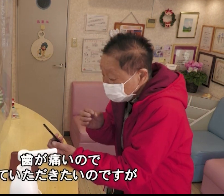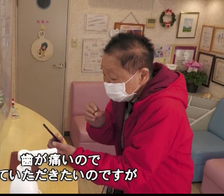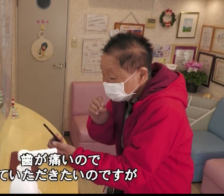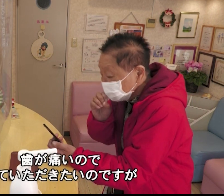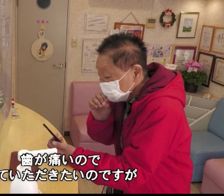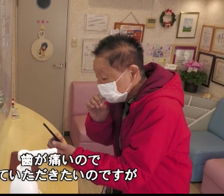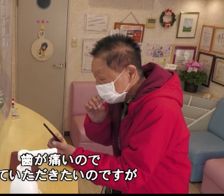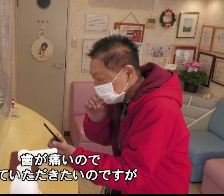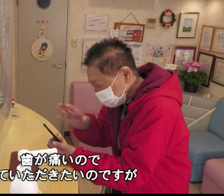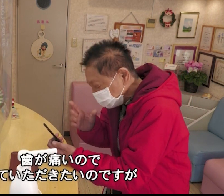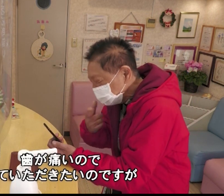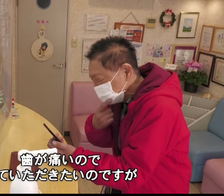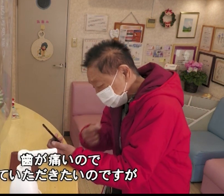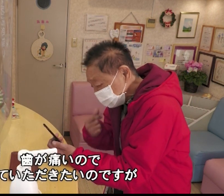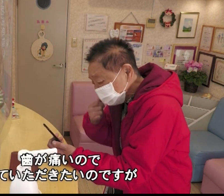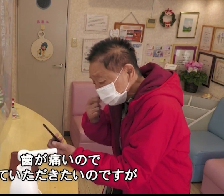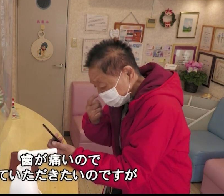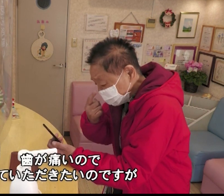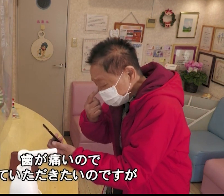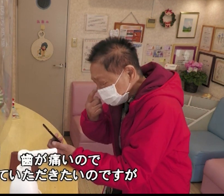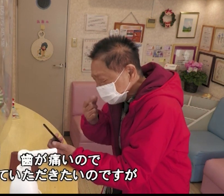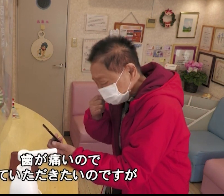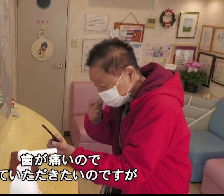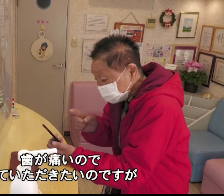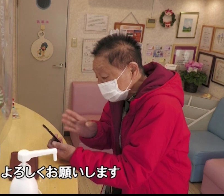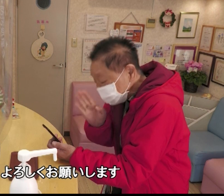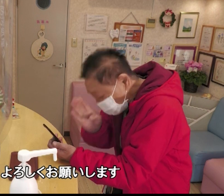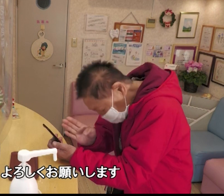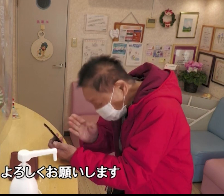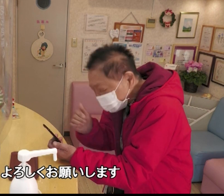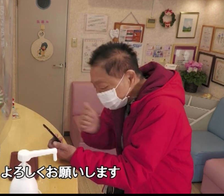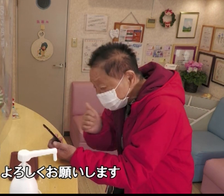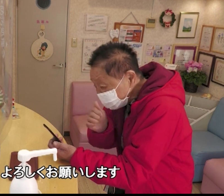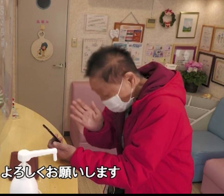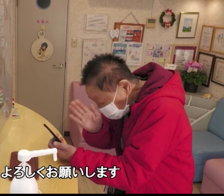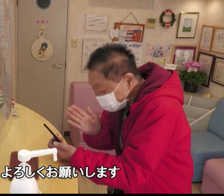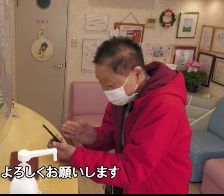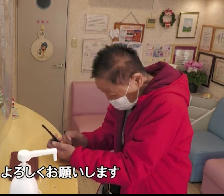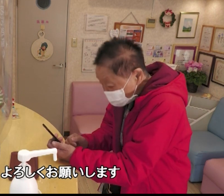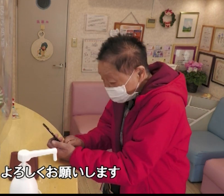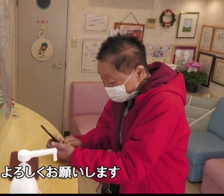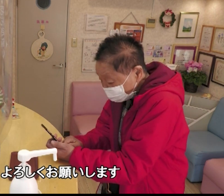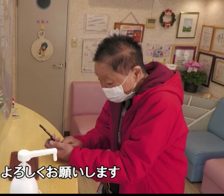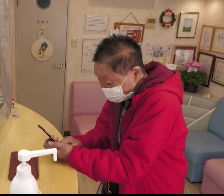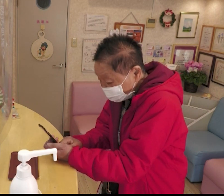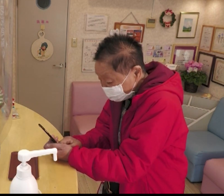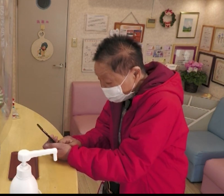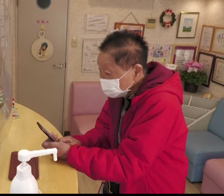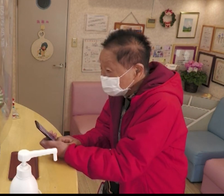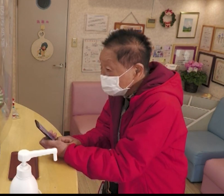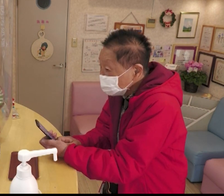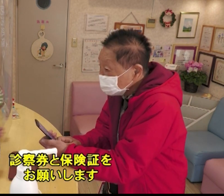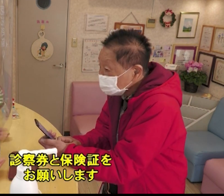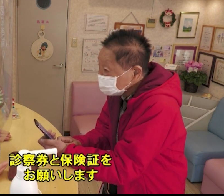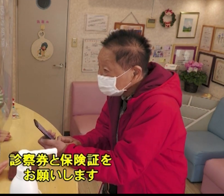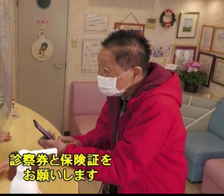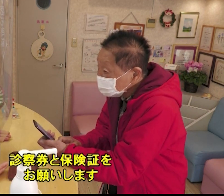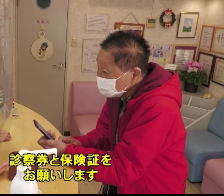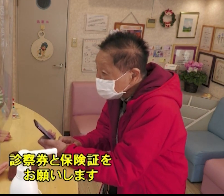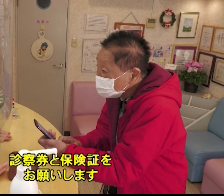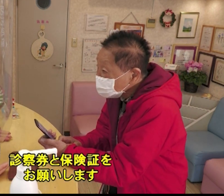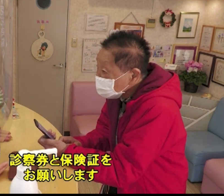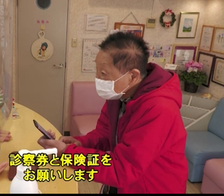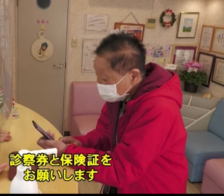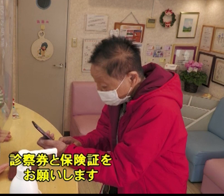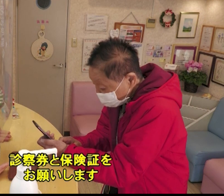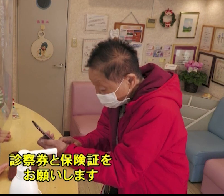歯が痛いので見ていただきたいのですが、よろしくお願いします。 診察券と